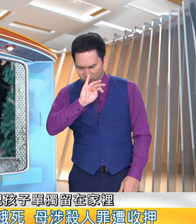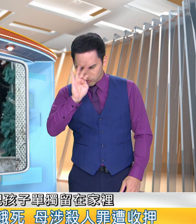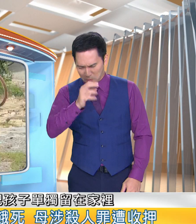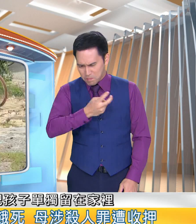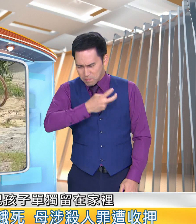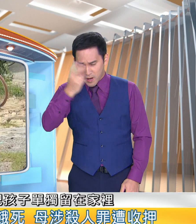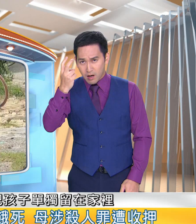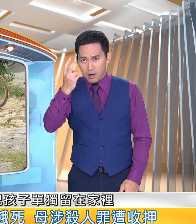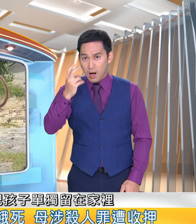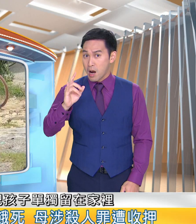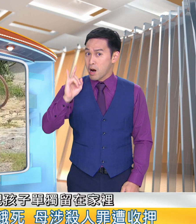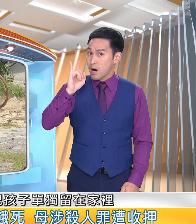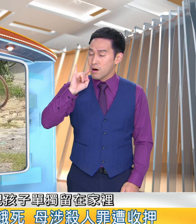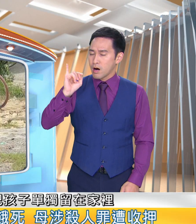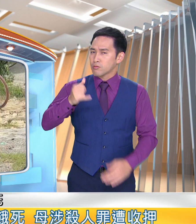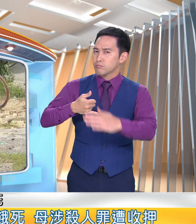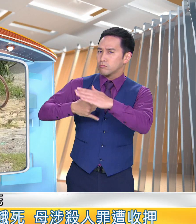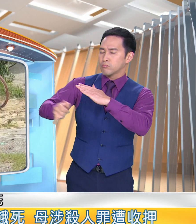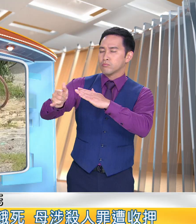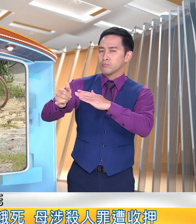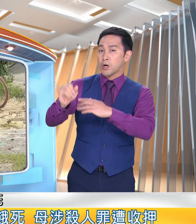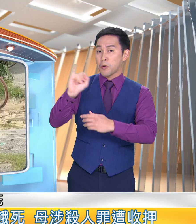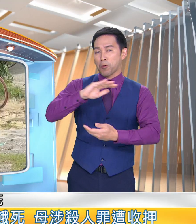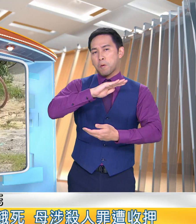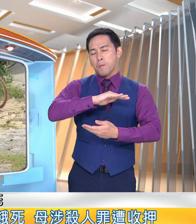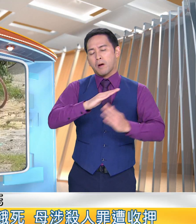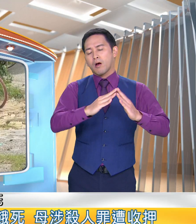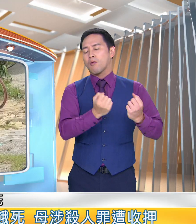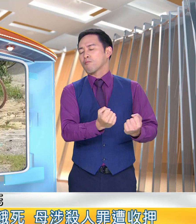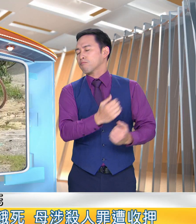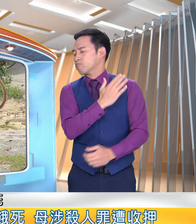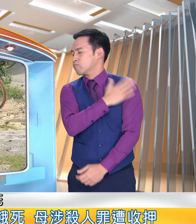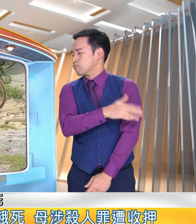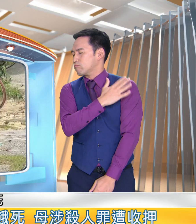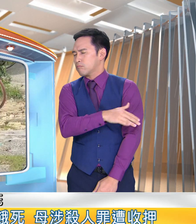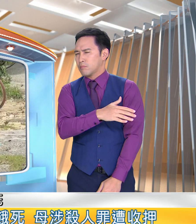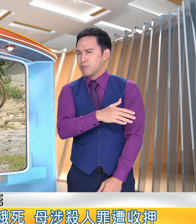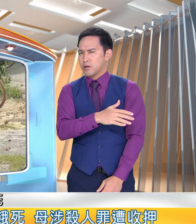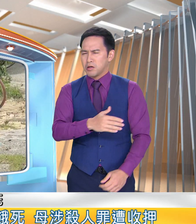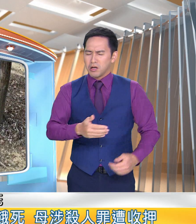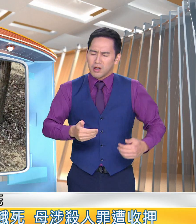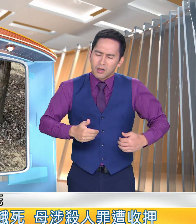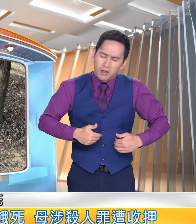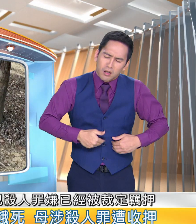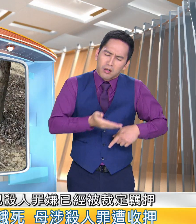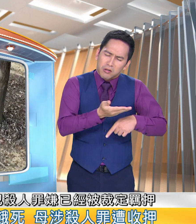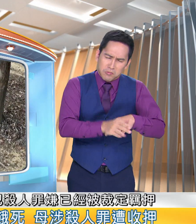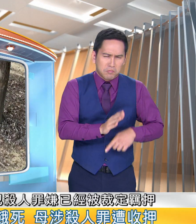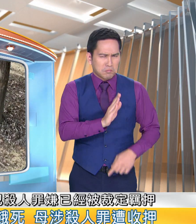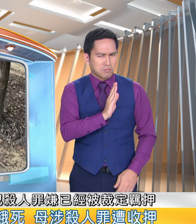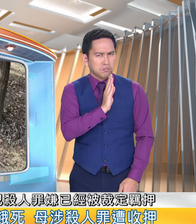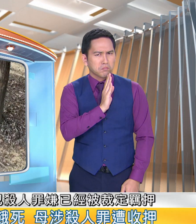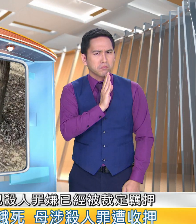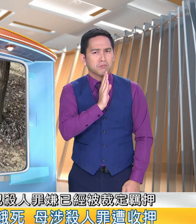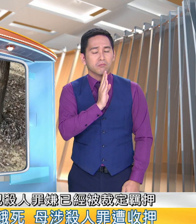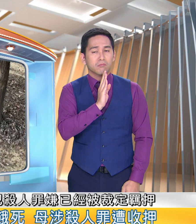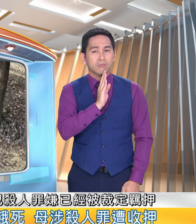独留在家里，女婴疑似被饿死，而这名妈妈涉犯杀人罪